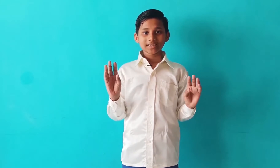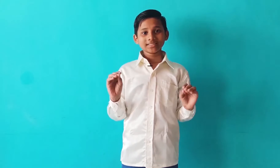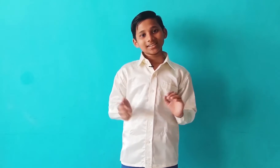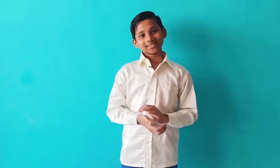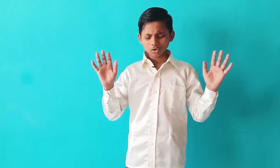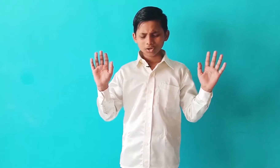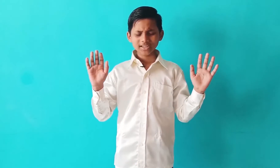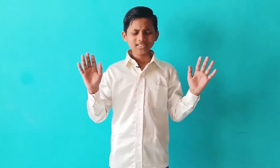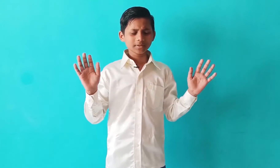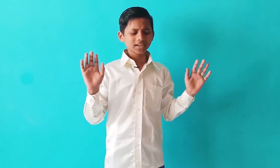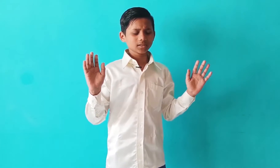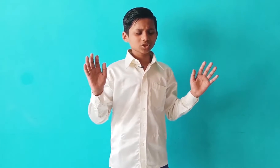ஜெபிக்கவும்.